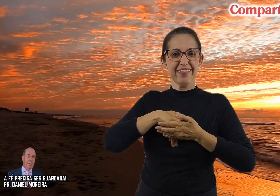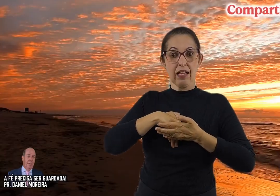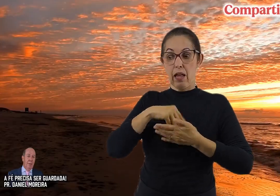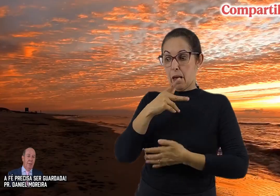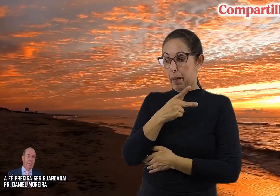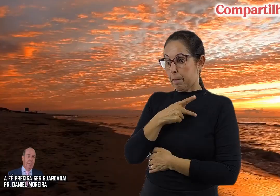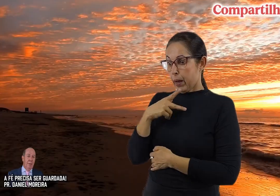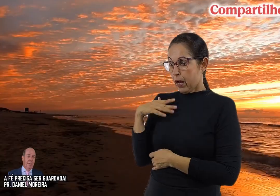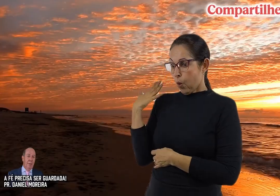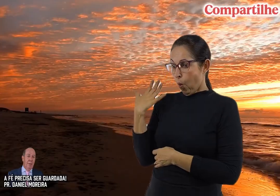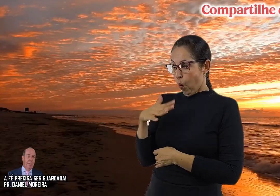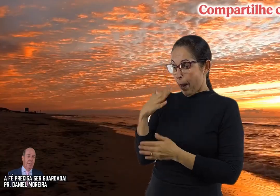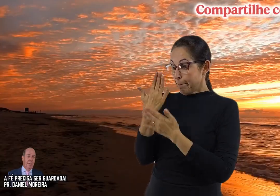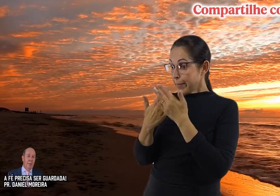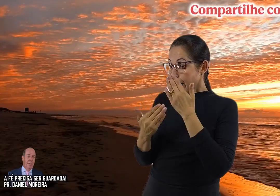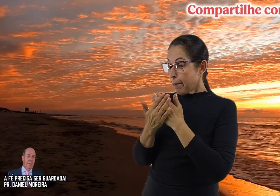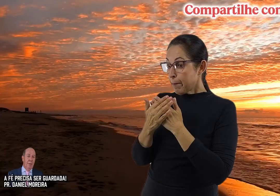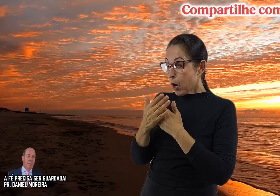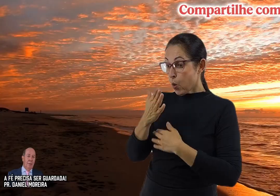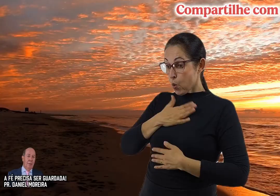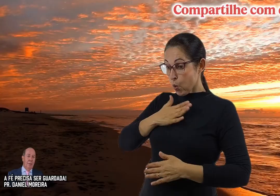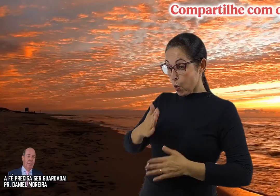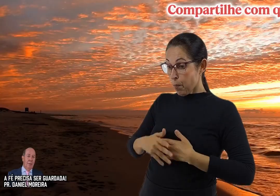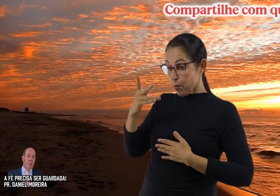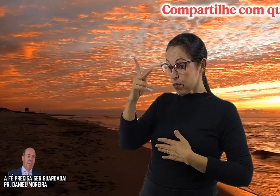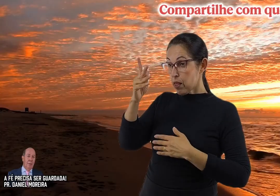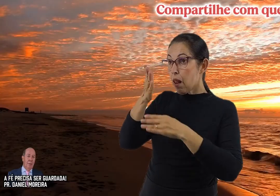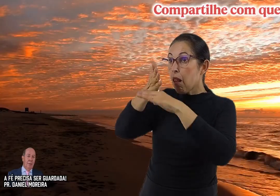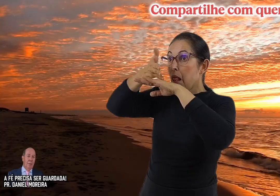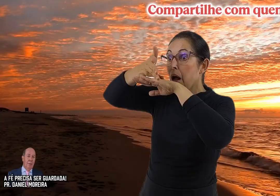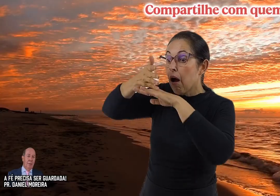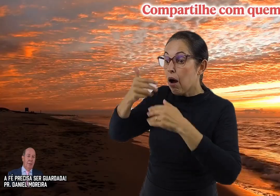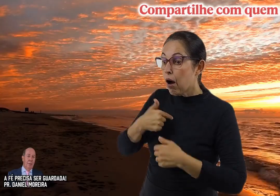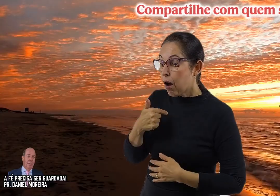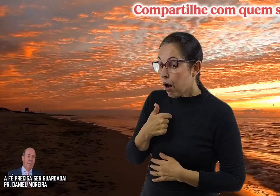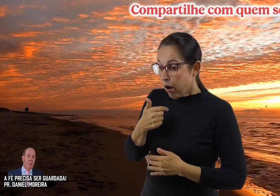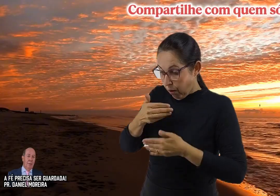pastor, quando a minha mão penetrou, eu sarei,